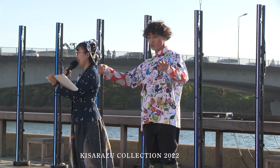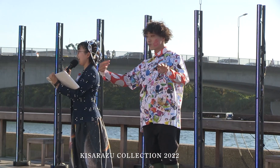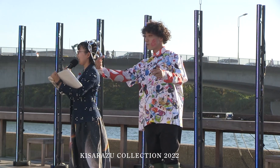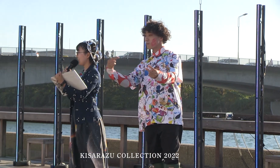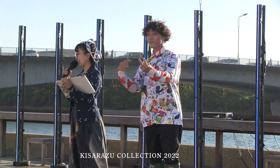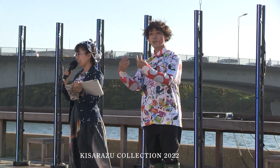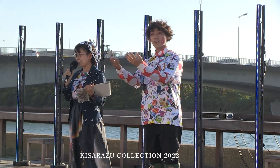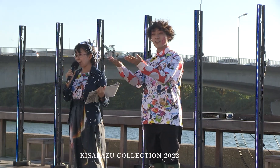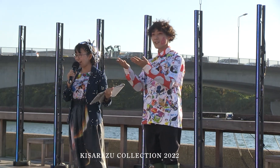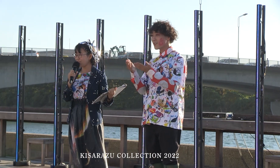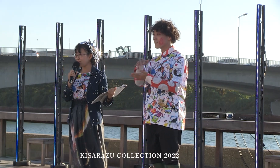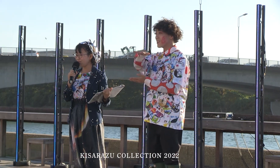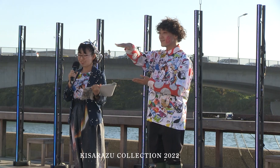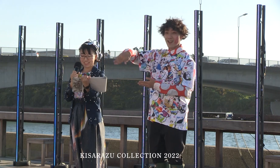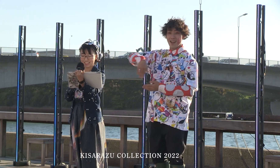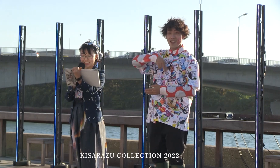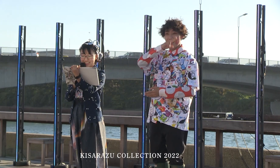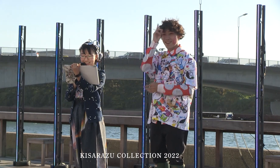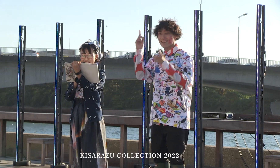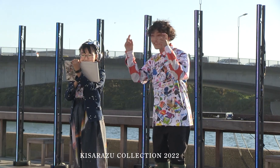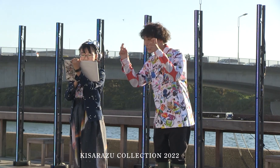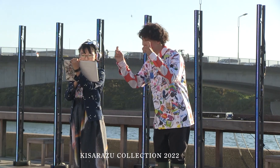様、こんにちは。